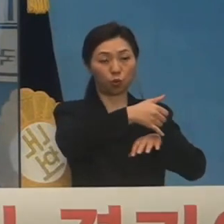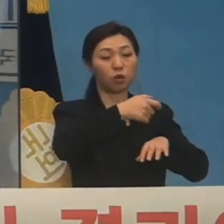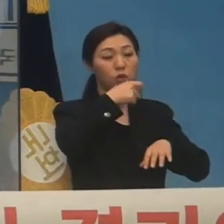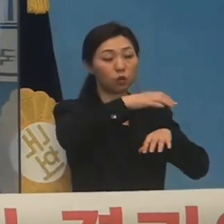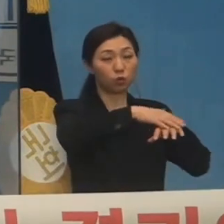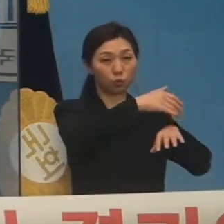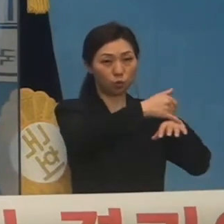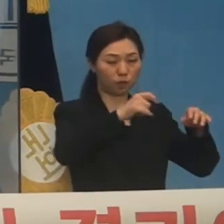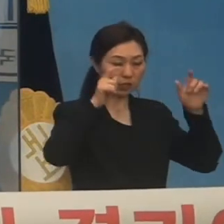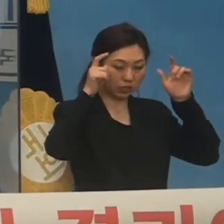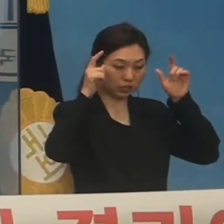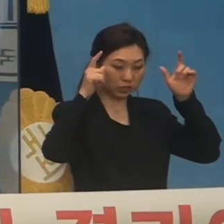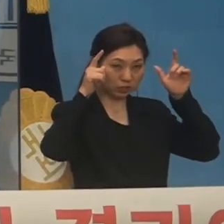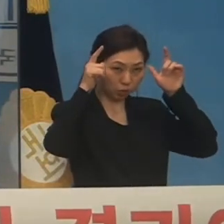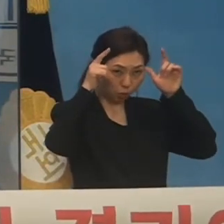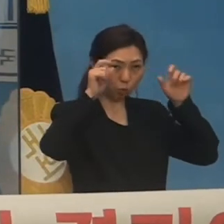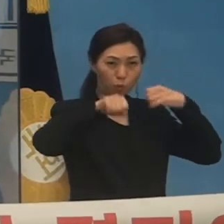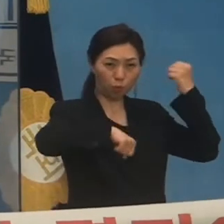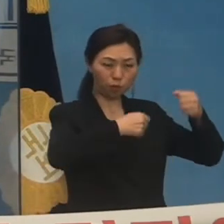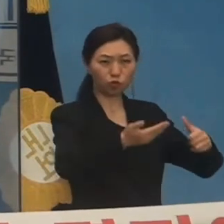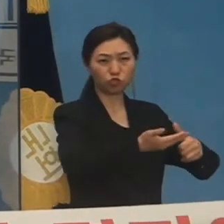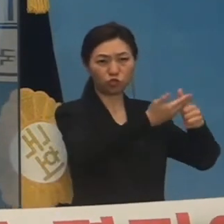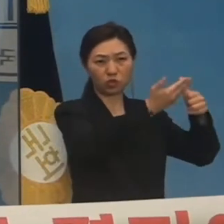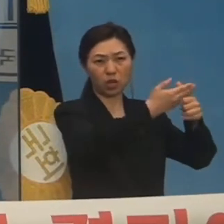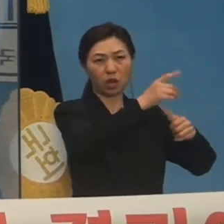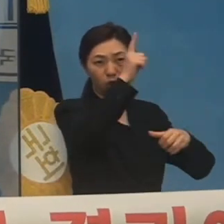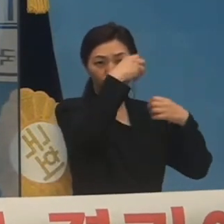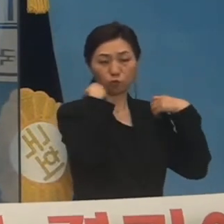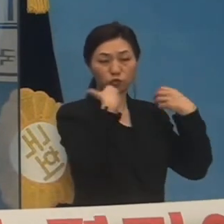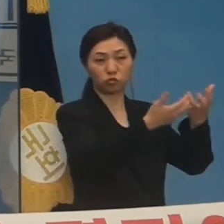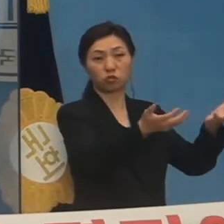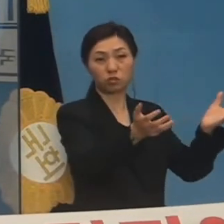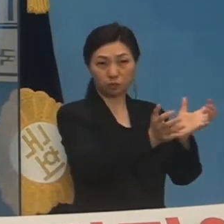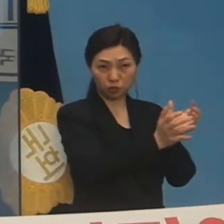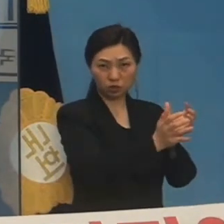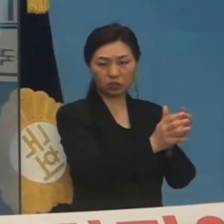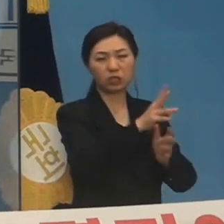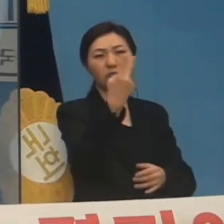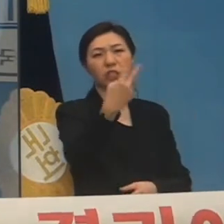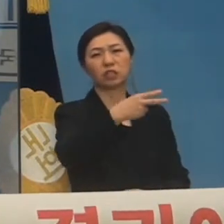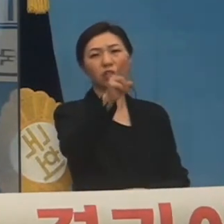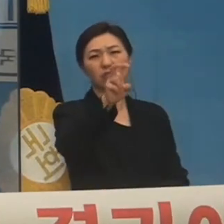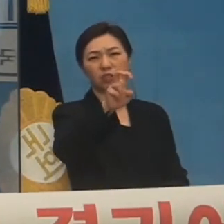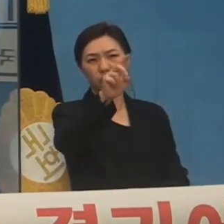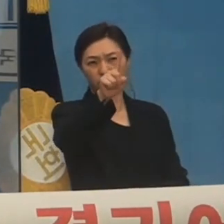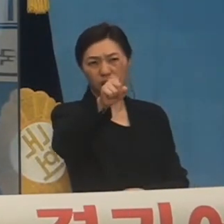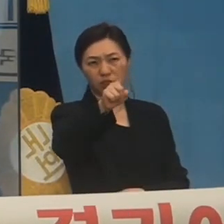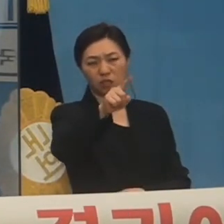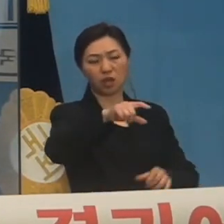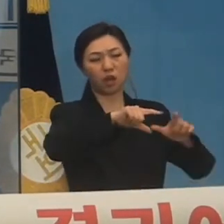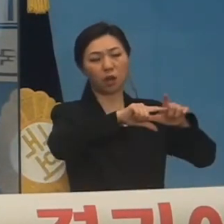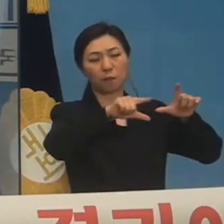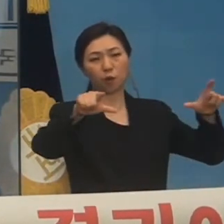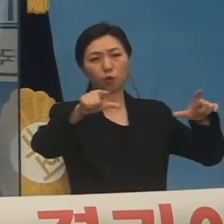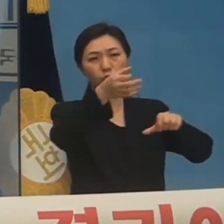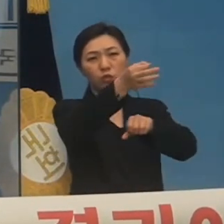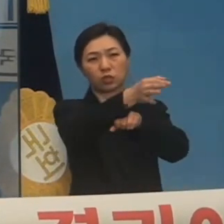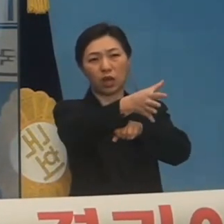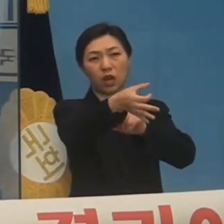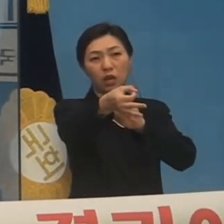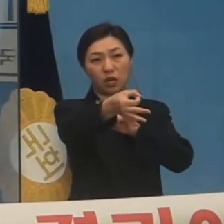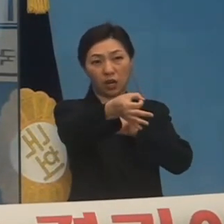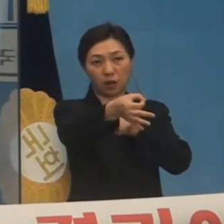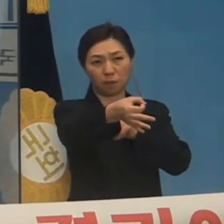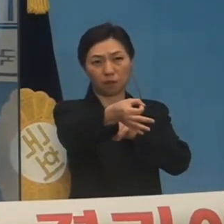농림축산식품부의 입찰 예정가 기준은 2021년 수확기별 평균 수매가 중